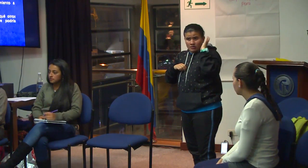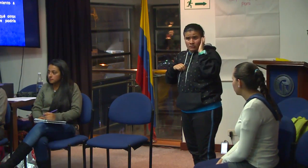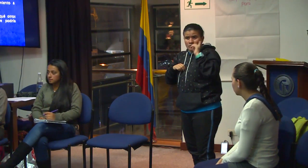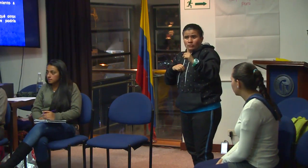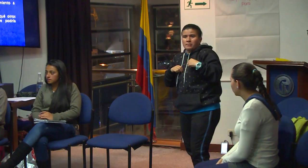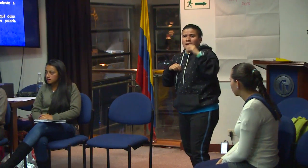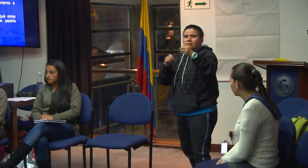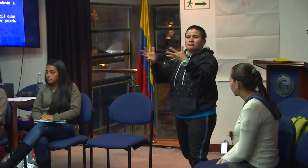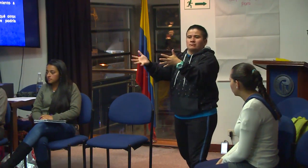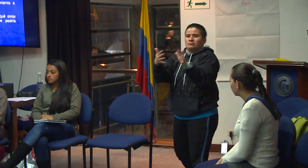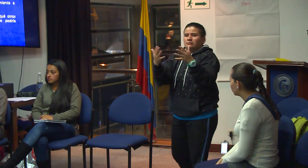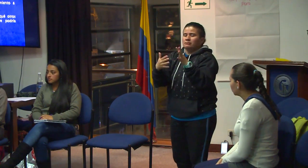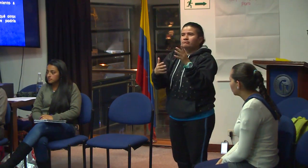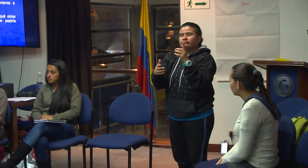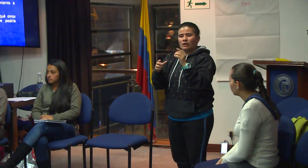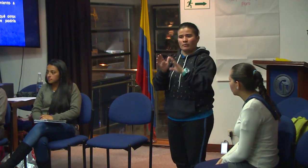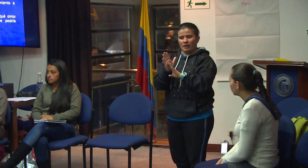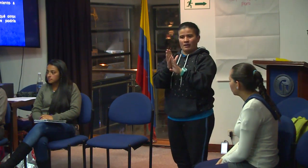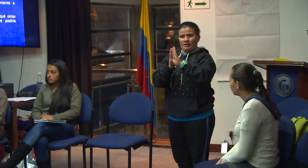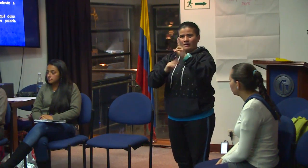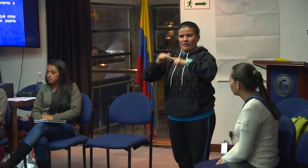maestro, ¿cómo puedo hacer eso?